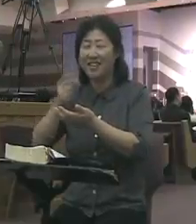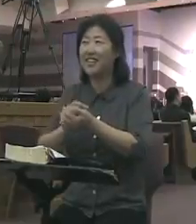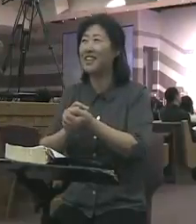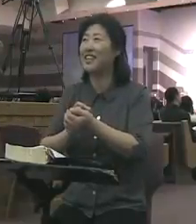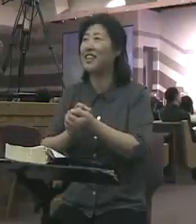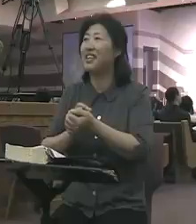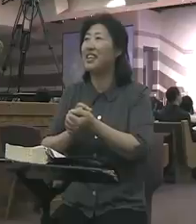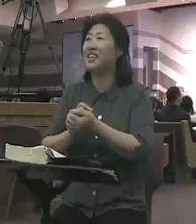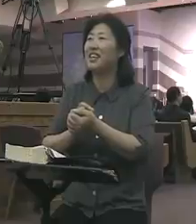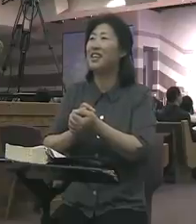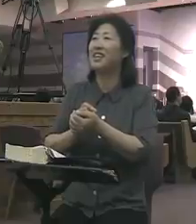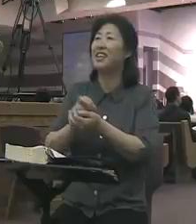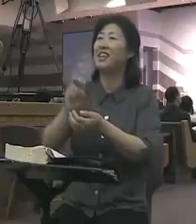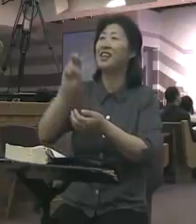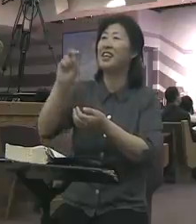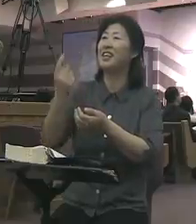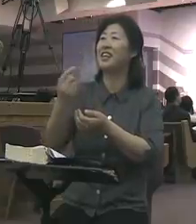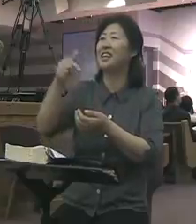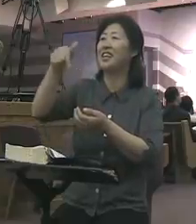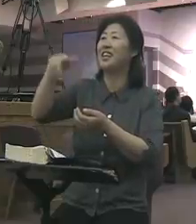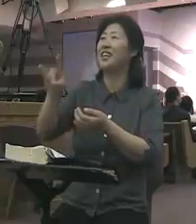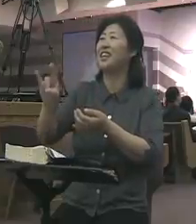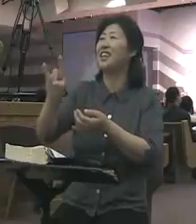몰개지에서 이 차이가 막 보이기 시작하는 거예요. 보이기 시작.